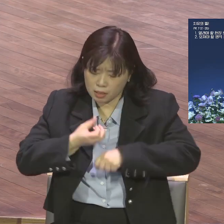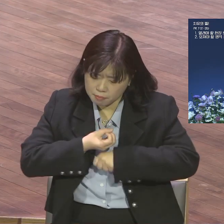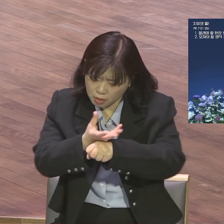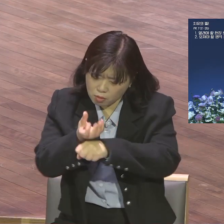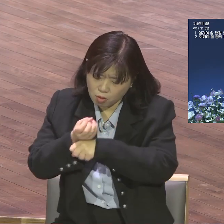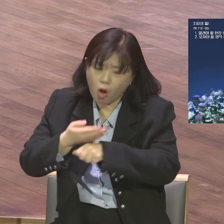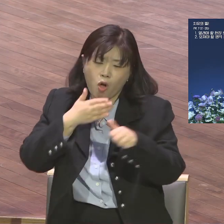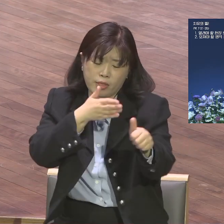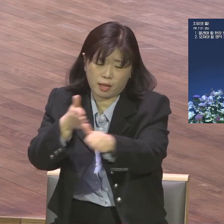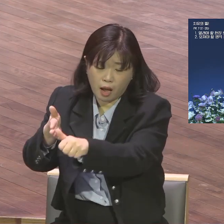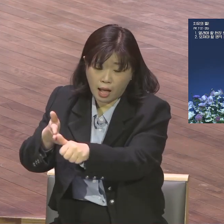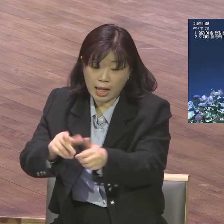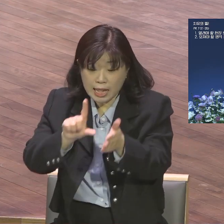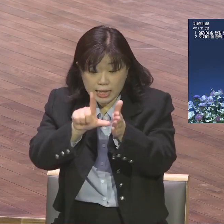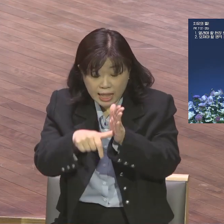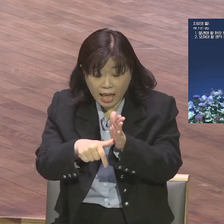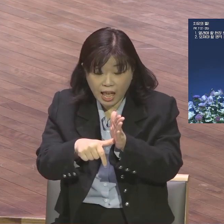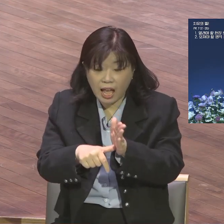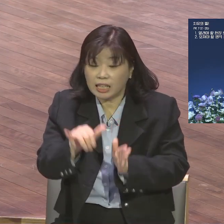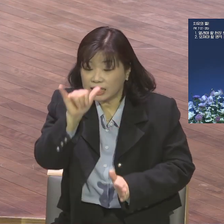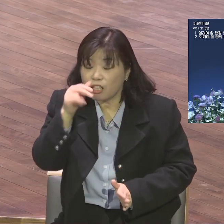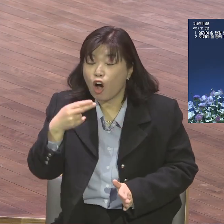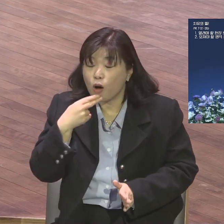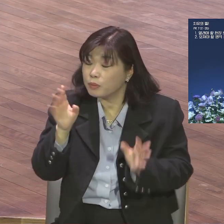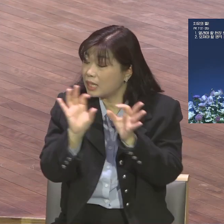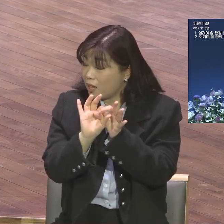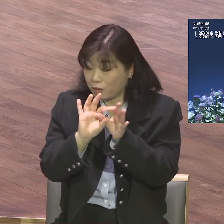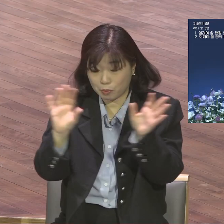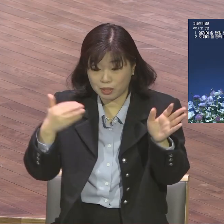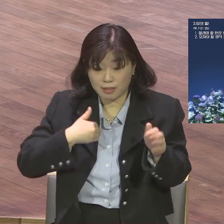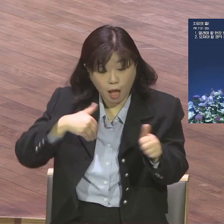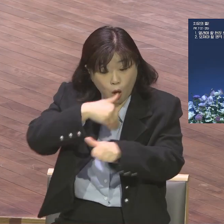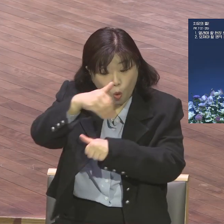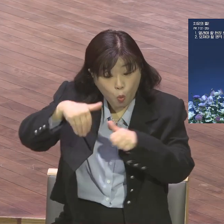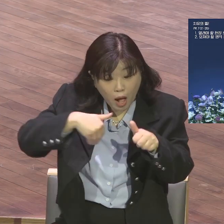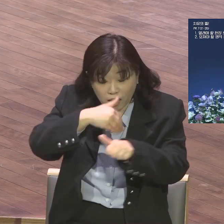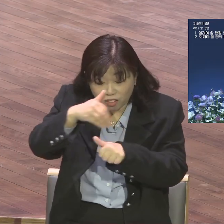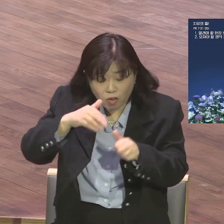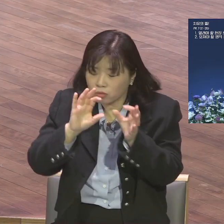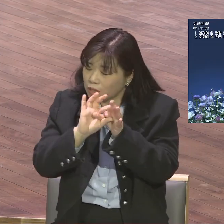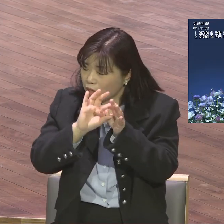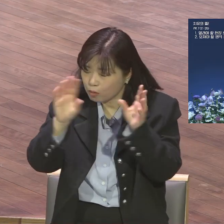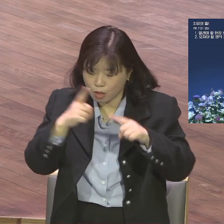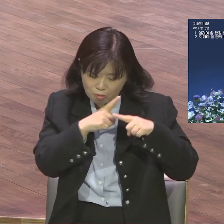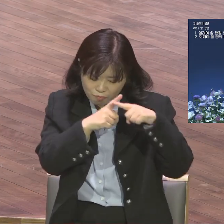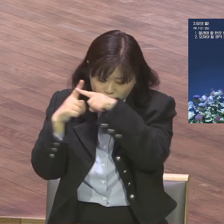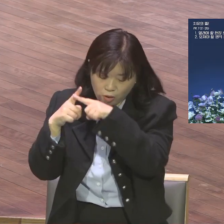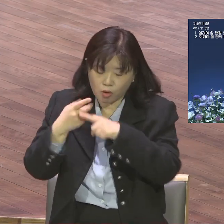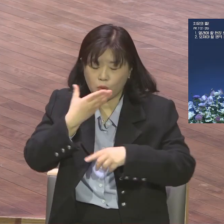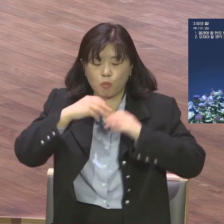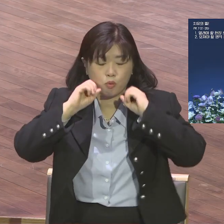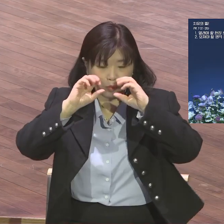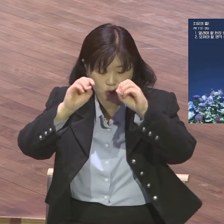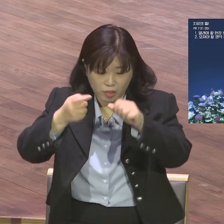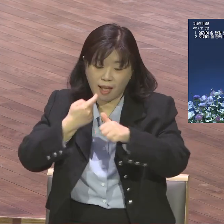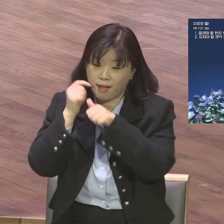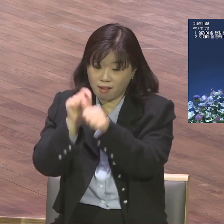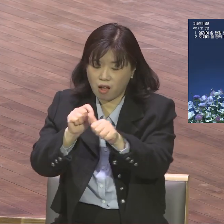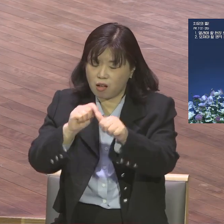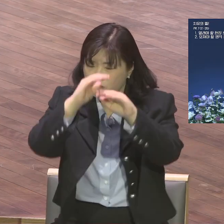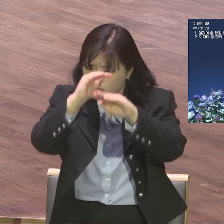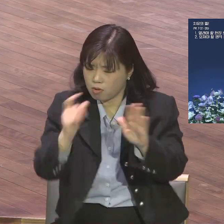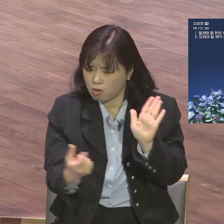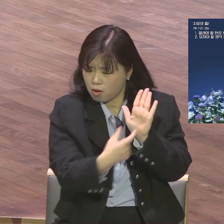힘써라. 내가 행편이 잘 되든지 못 되든지 내가 건강하든지 건강하지 못하든지 어떤